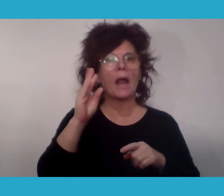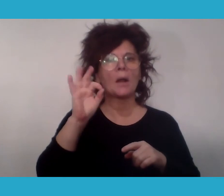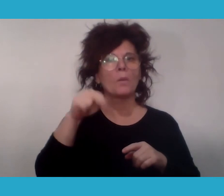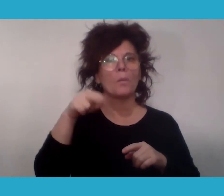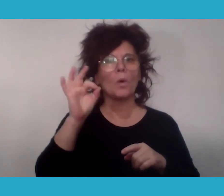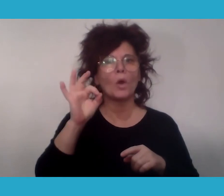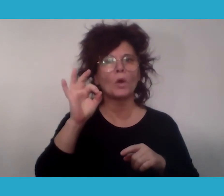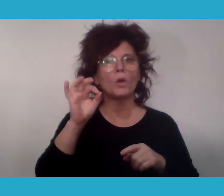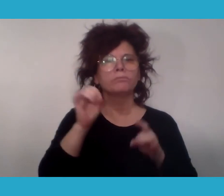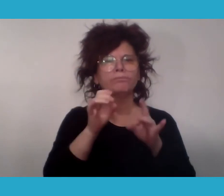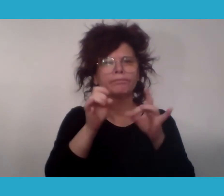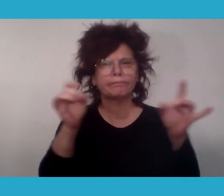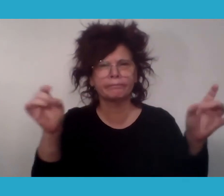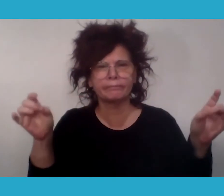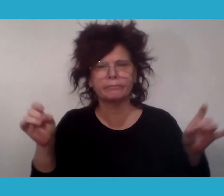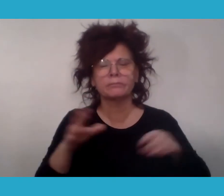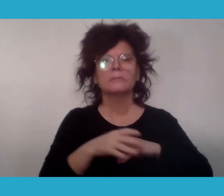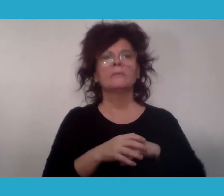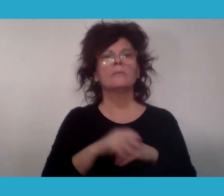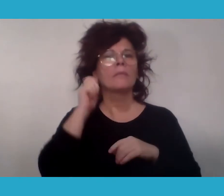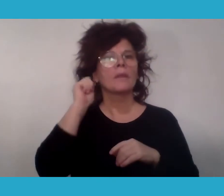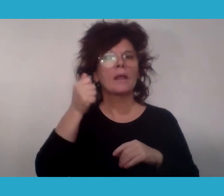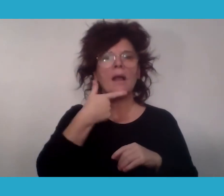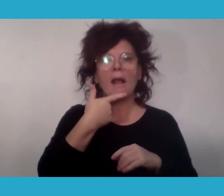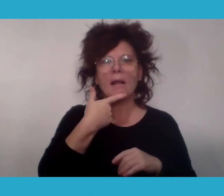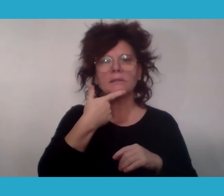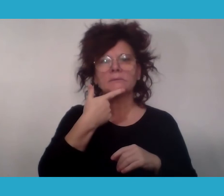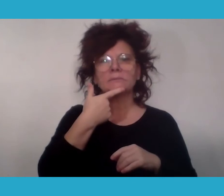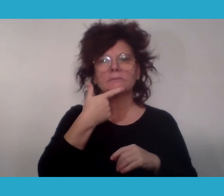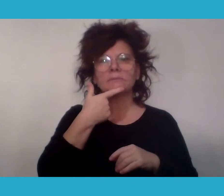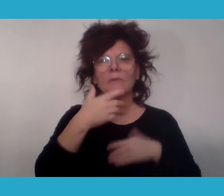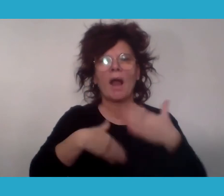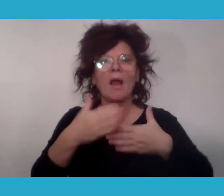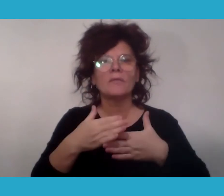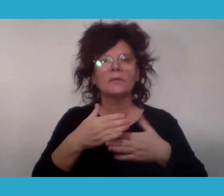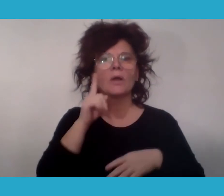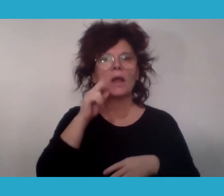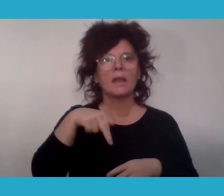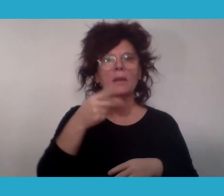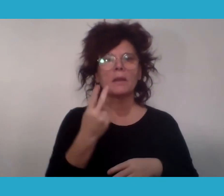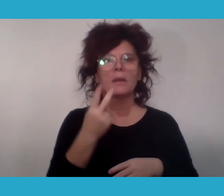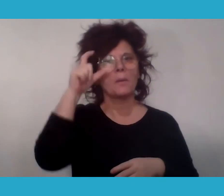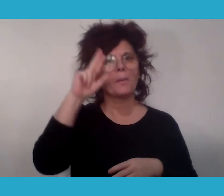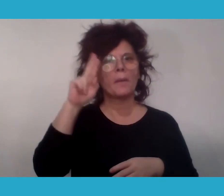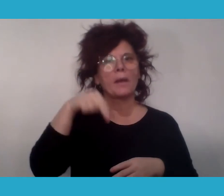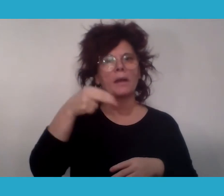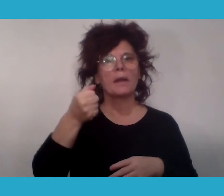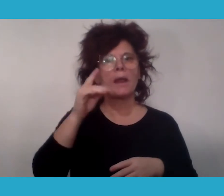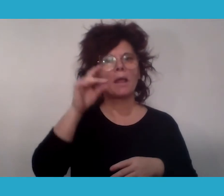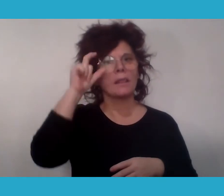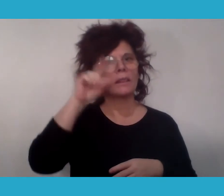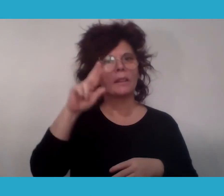también las fuentes de gases de efecto invernadero, debiendo el transporte, la producción de cemento y la deforestación del